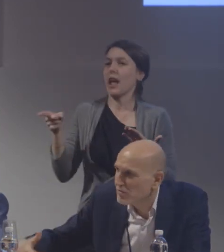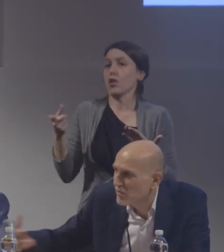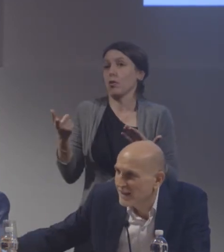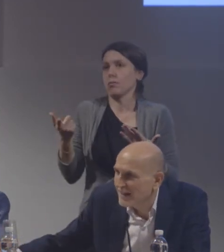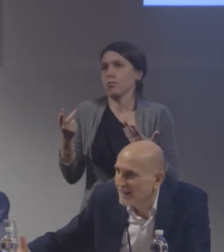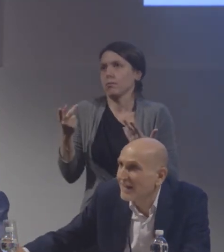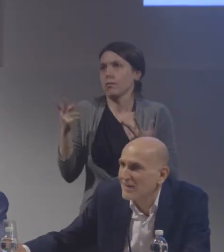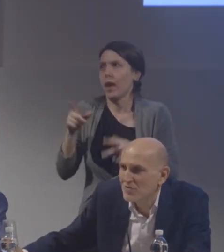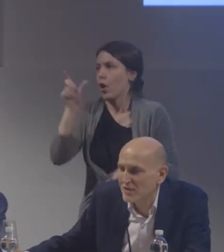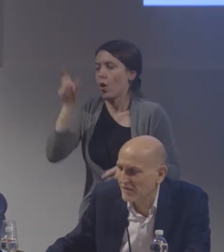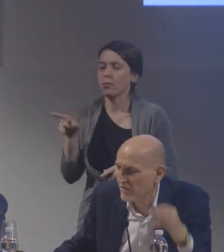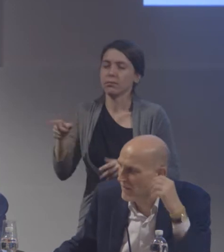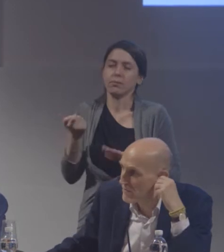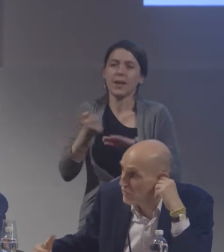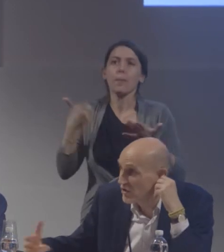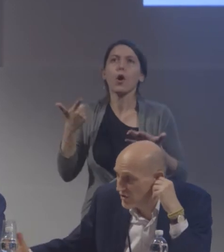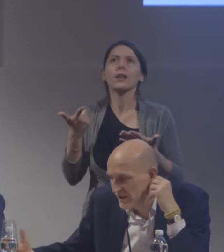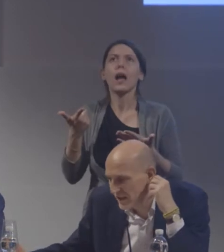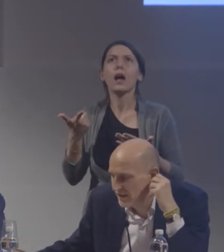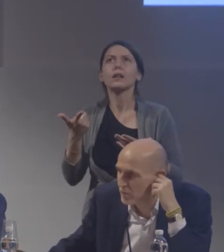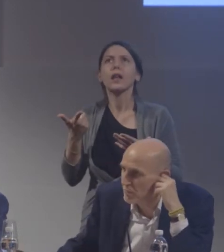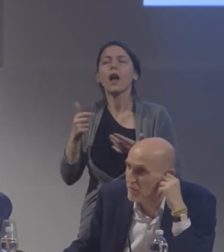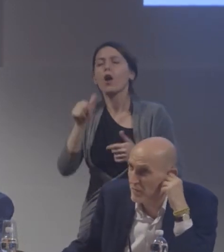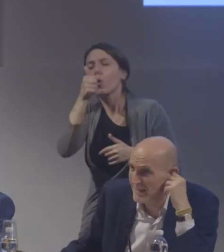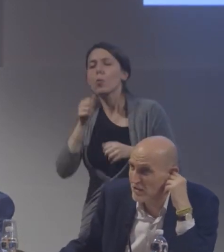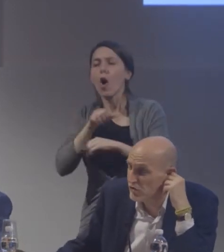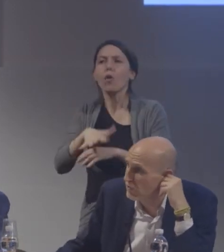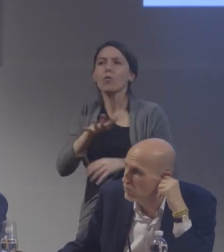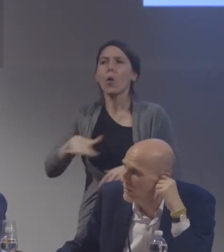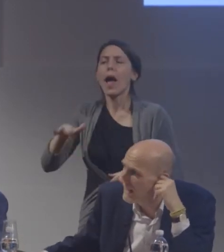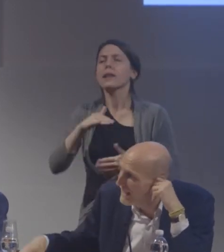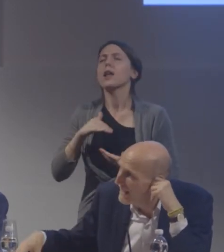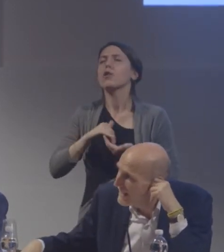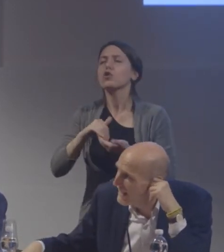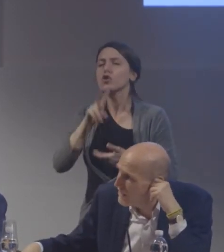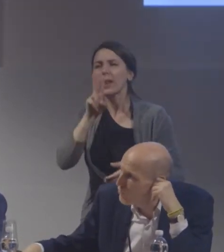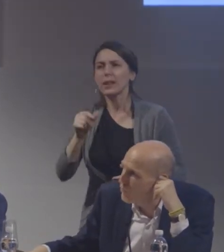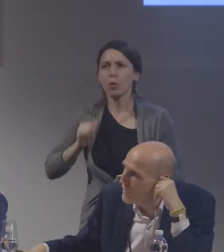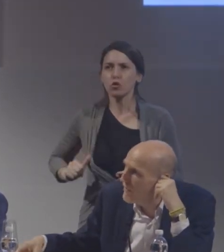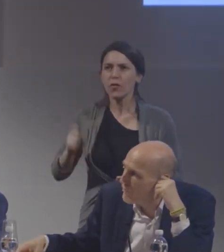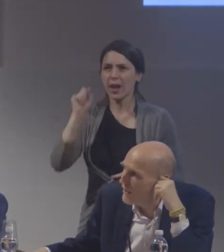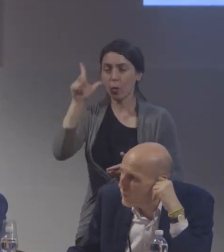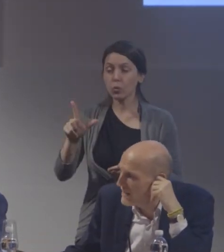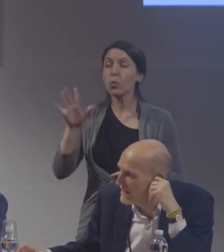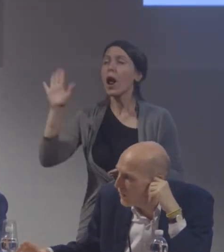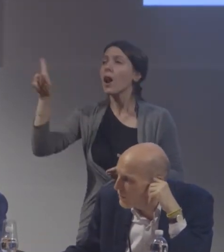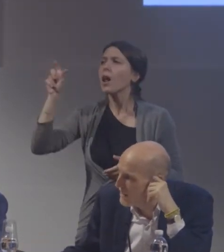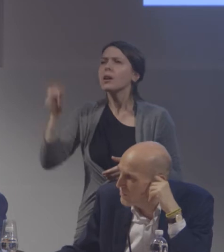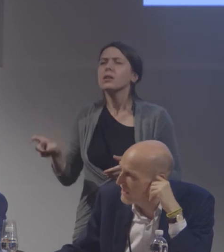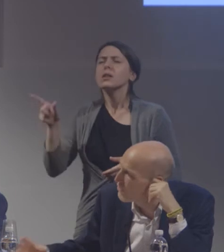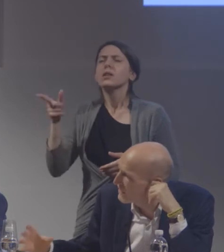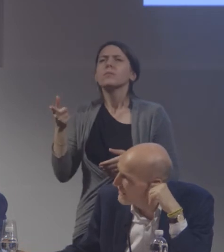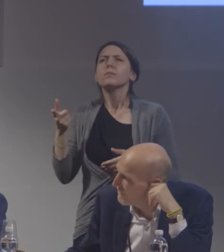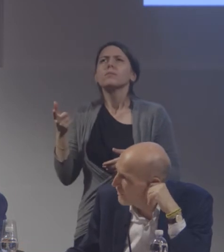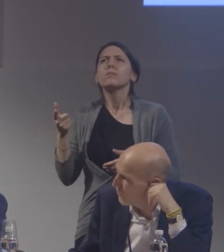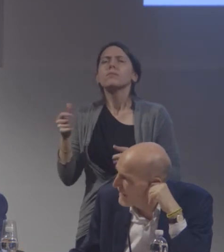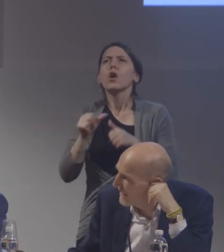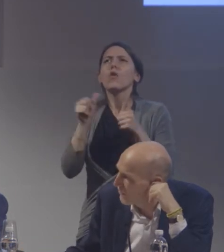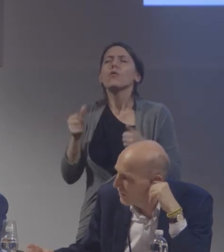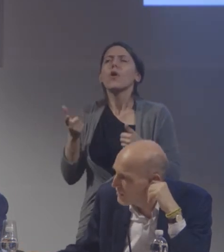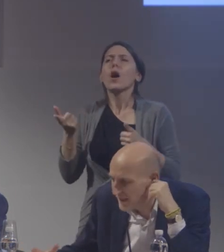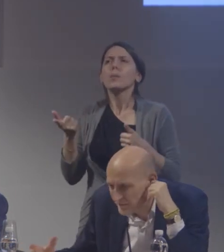nel costruire la società che viviamo, la società civile e tanto più ovviamente la società culturale, nel caso di Tullio De Mauro acquista un senso